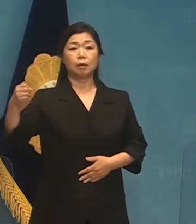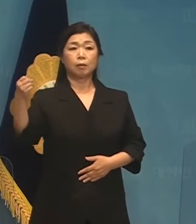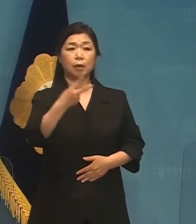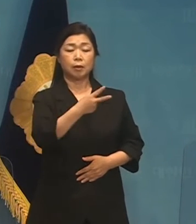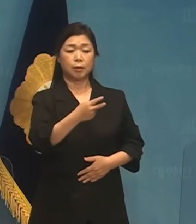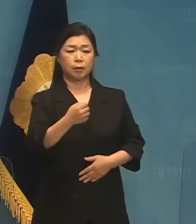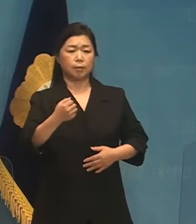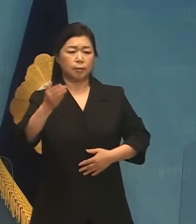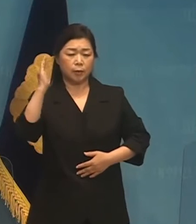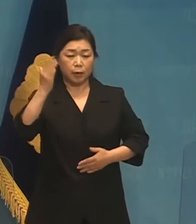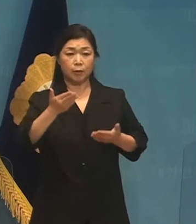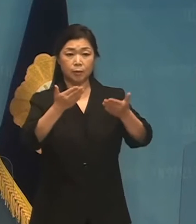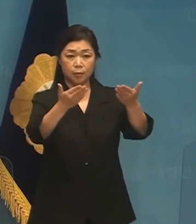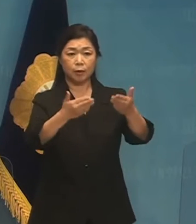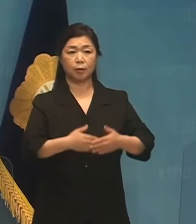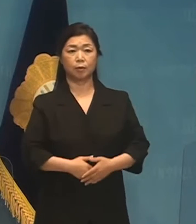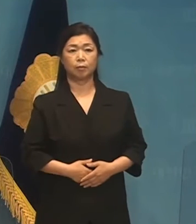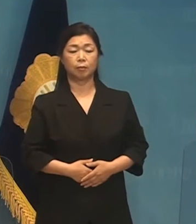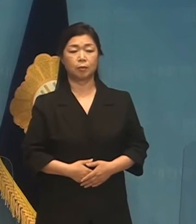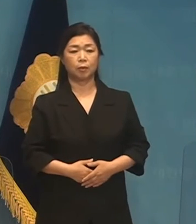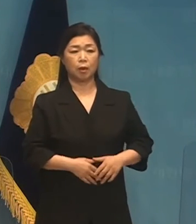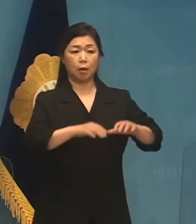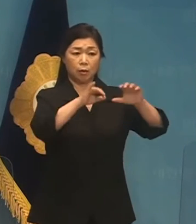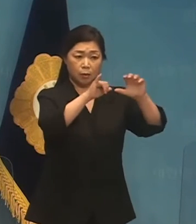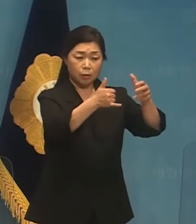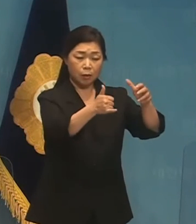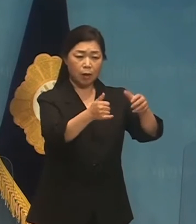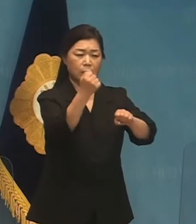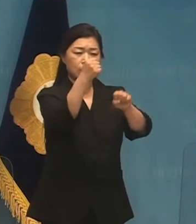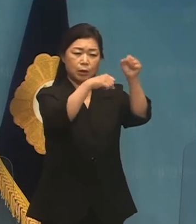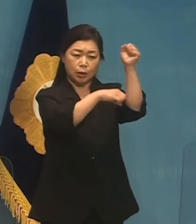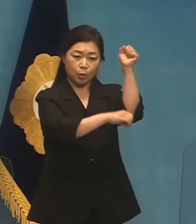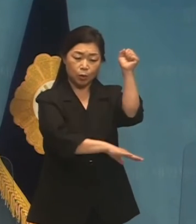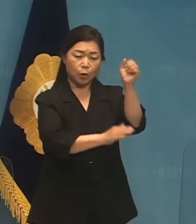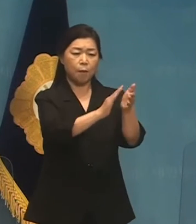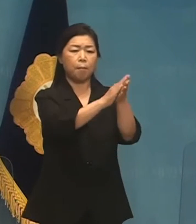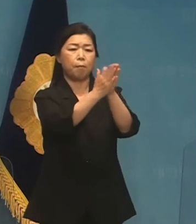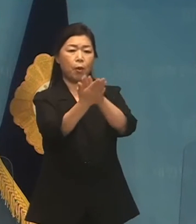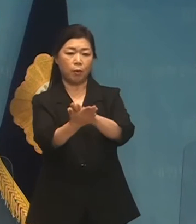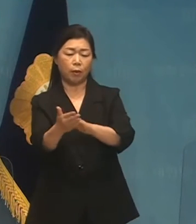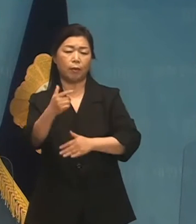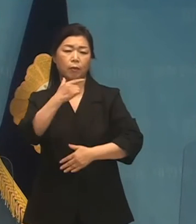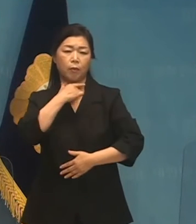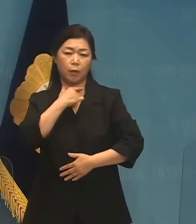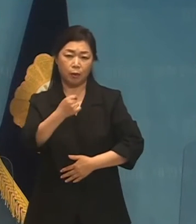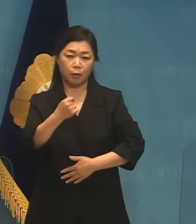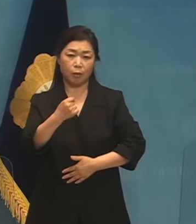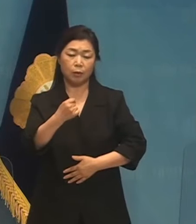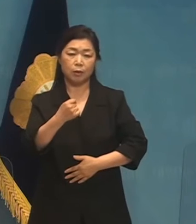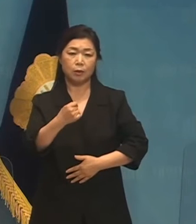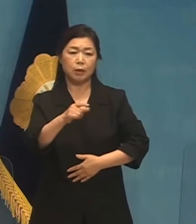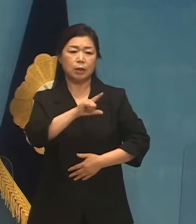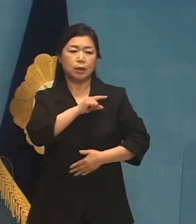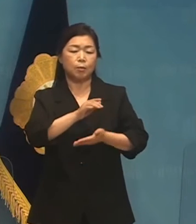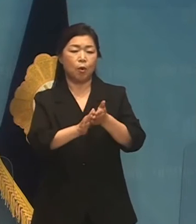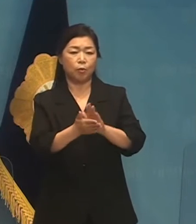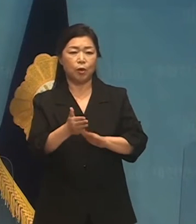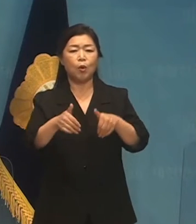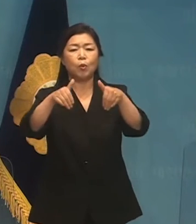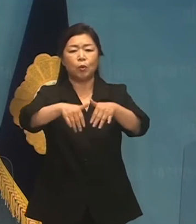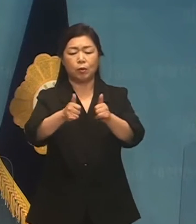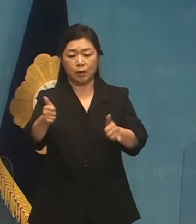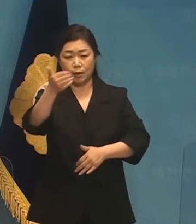다시 힘주어 말씀드립니다. 세상의 근본적인 변화를 바랬던 이름 없는